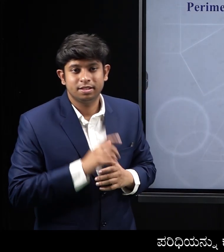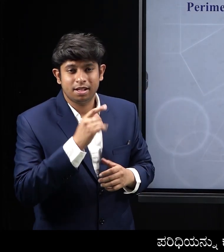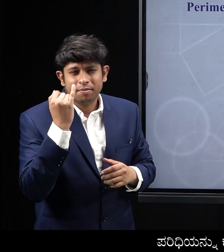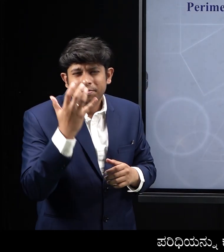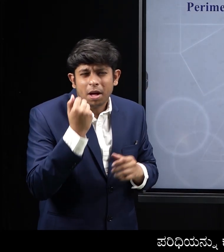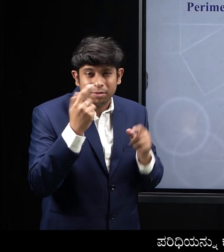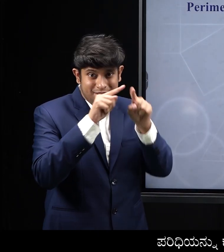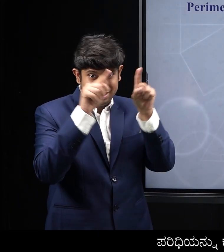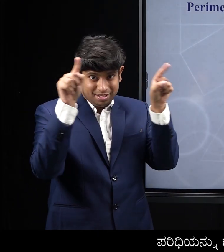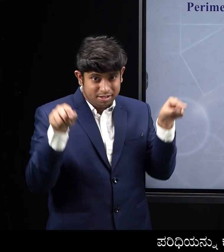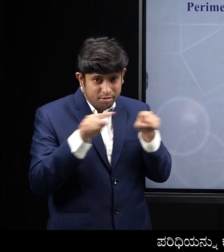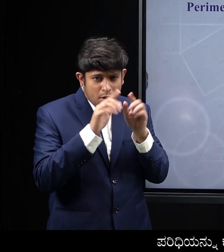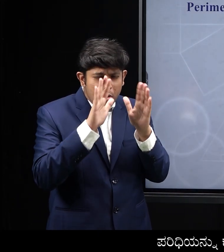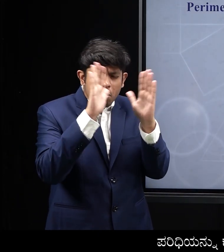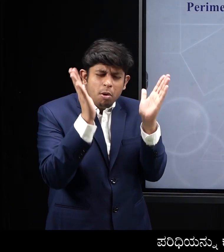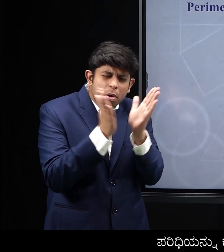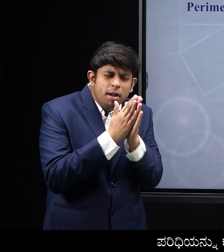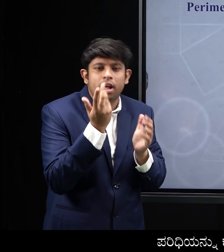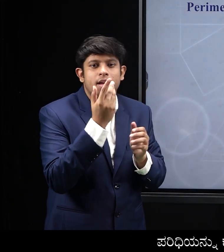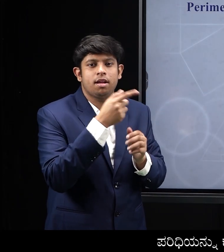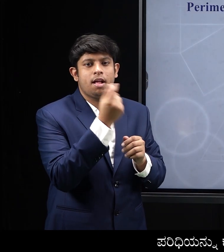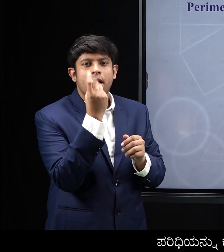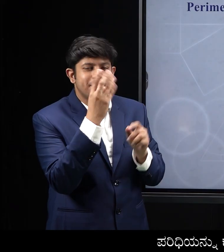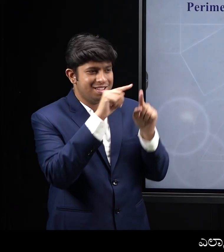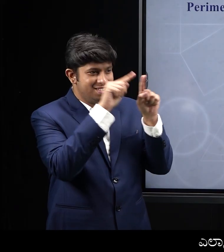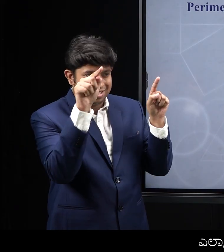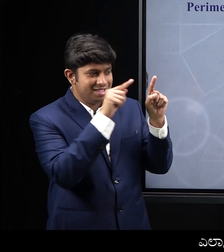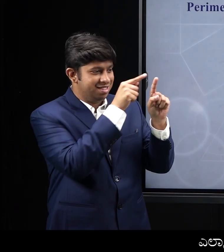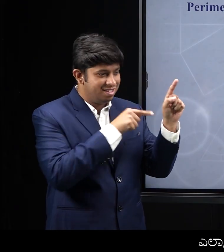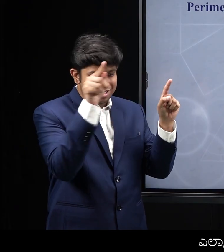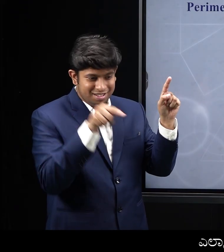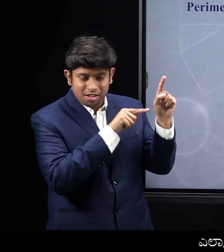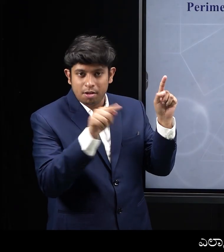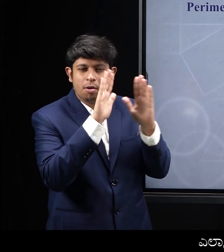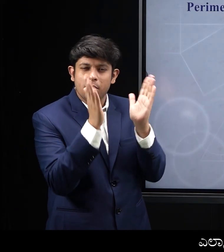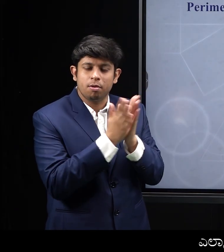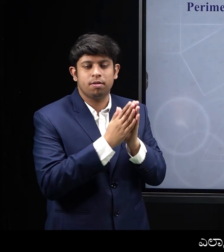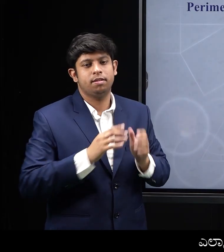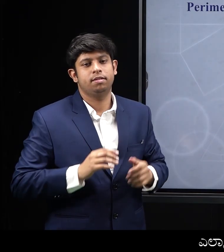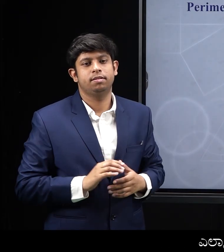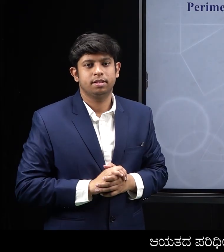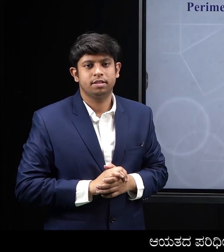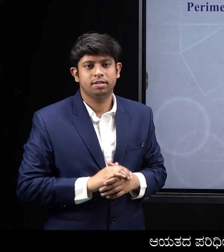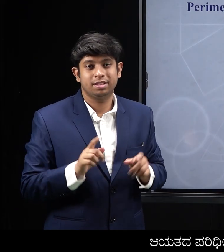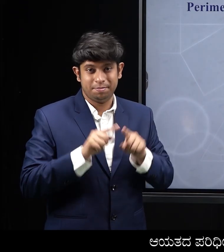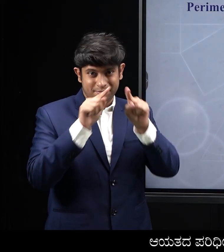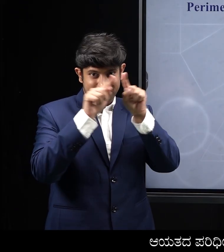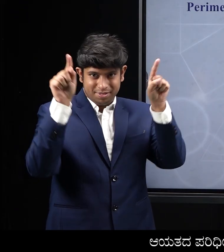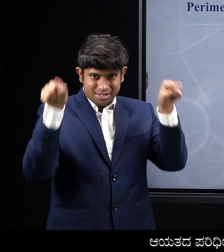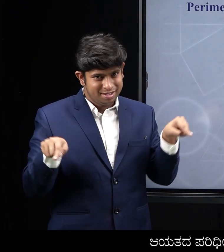ಪರಿಧಿಯನ್ನು ಕಂಡುಹಿಡಿಯಲು ನಾವು ನೀಡಿದ ಆಕಾರದ ಎಲ್ಲಾ ಬದಿಗಳನ್ನು ಸೇರಿಸಬೇಕಾಗಿದೆ. ಆಯತದ ಪರಿಧಿಯು